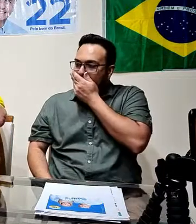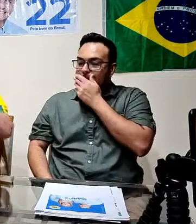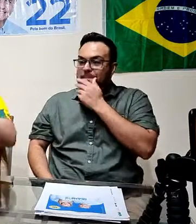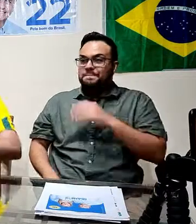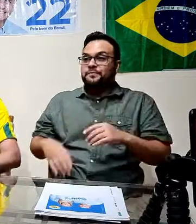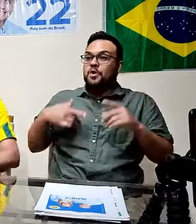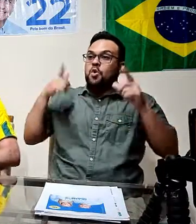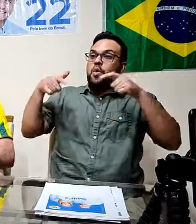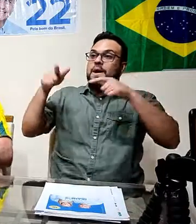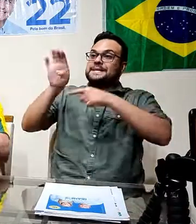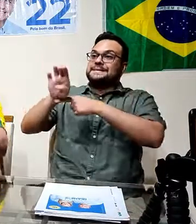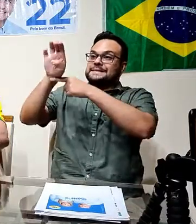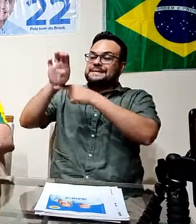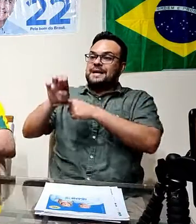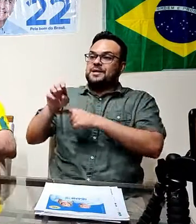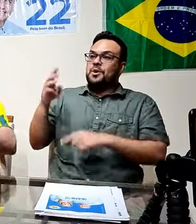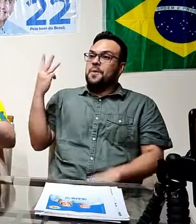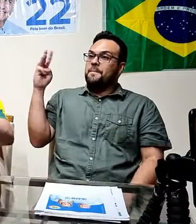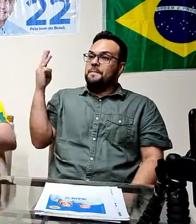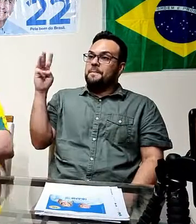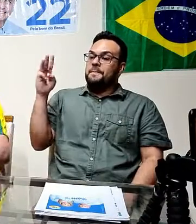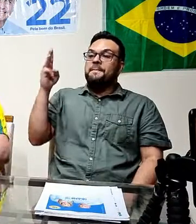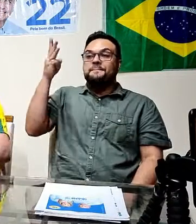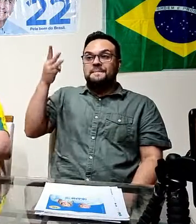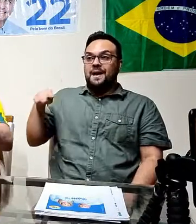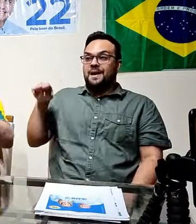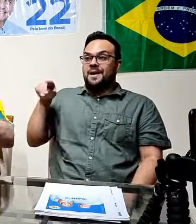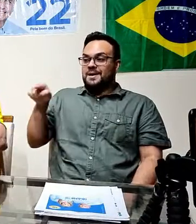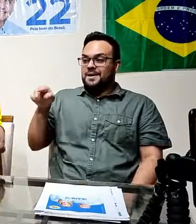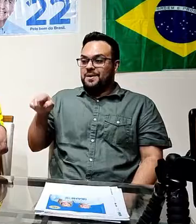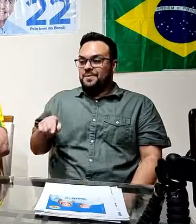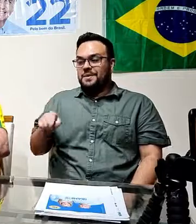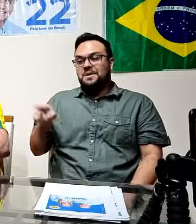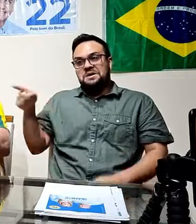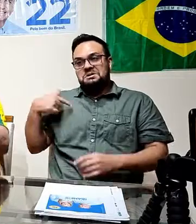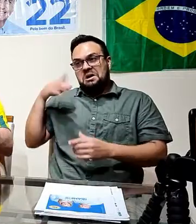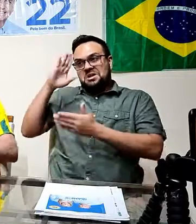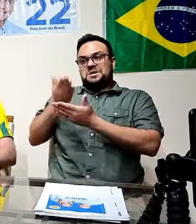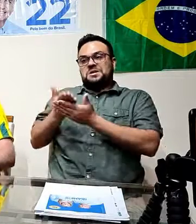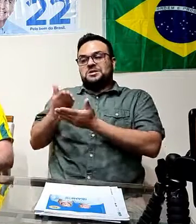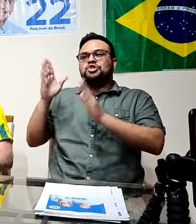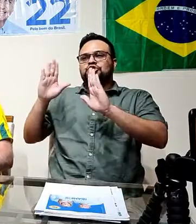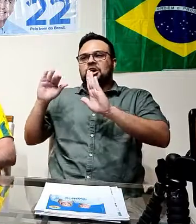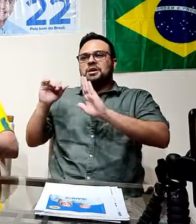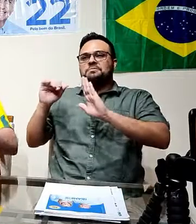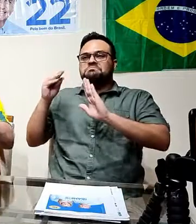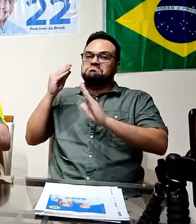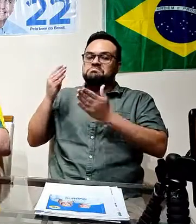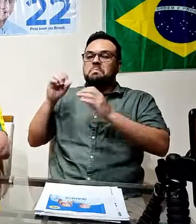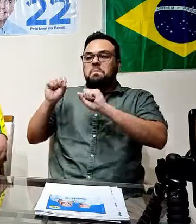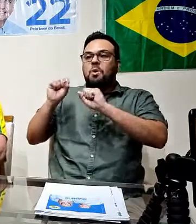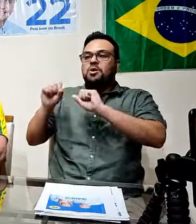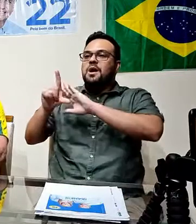Maião, e já está contando aí que ela eleita e ele deve ter negociado já alguma coisa, né? Ele quer a Rosiana